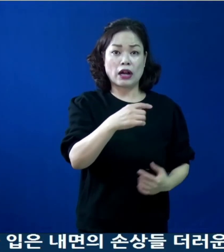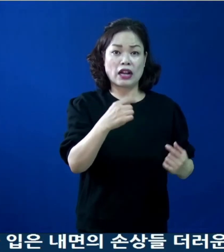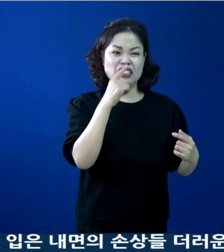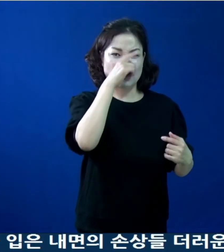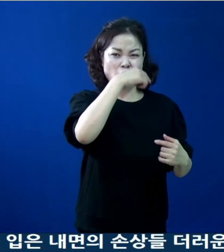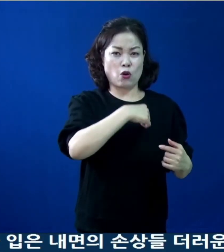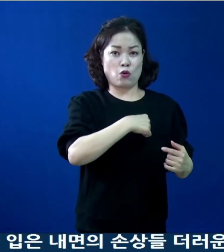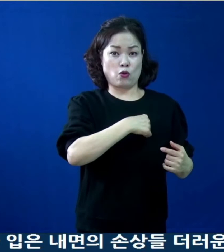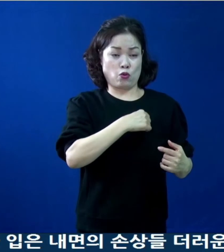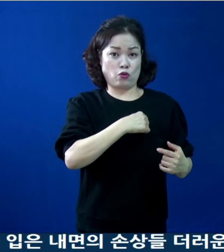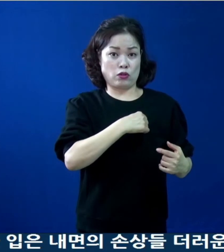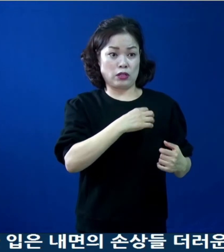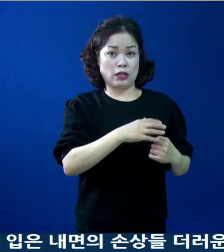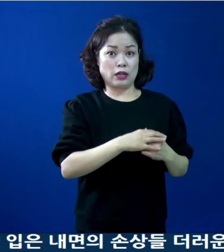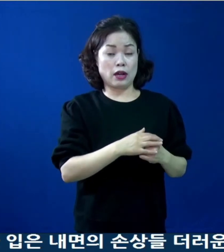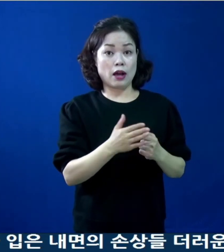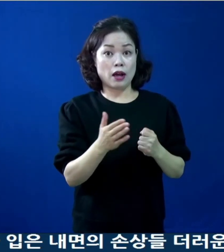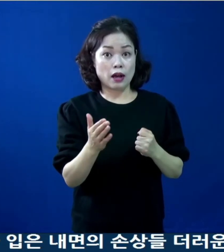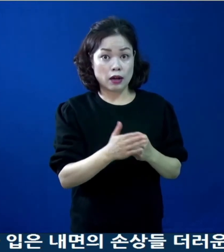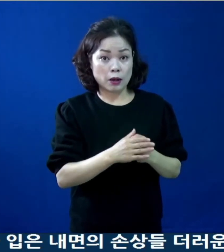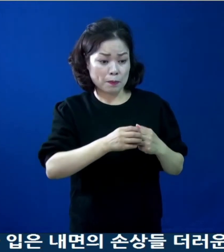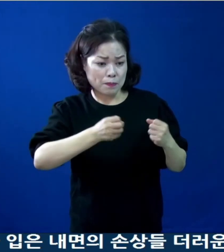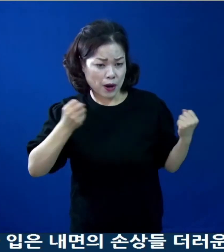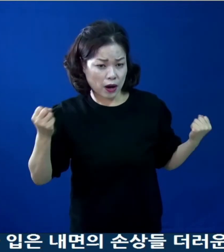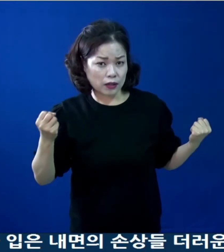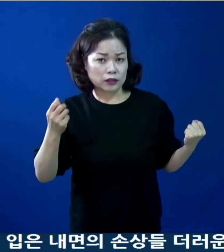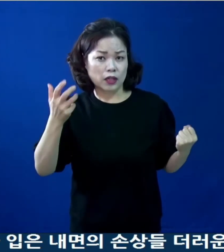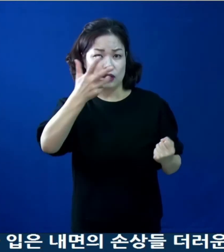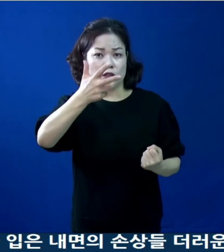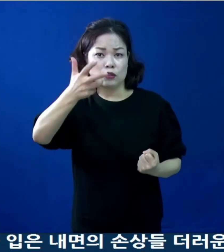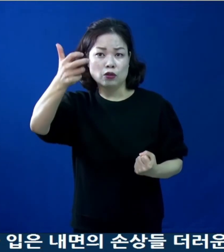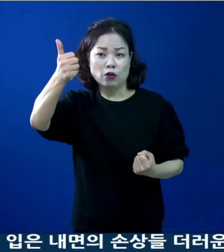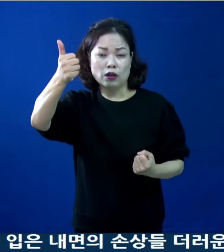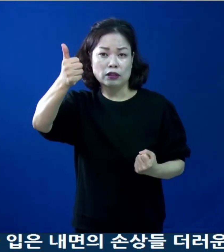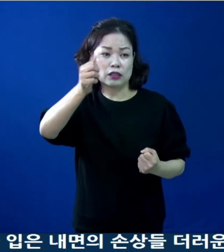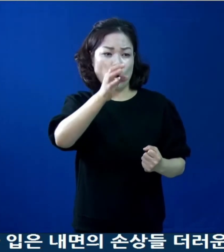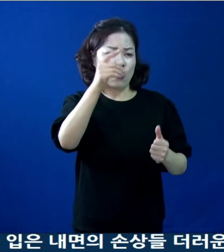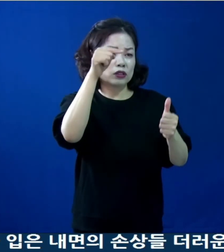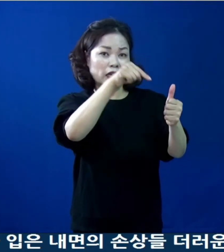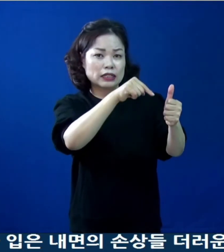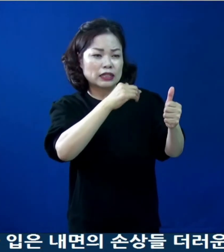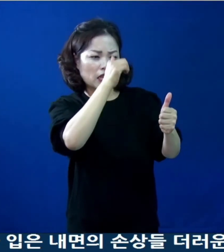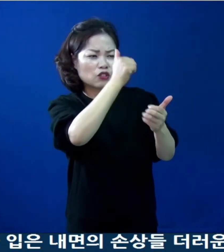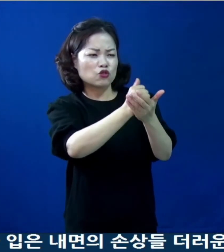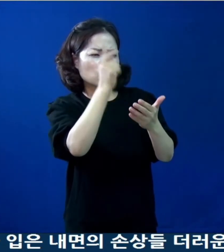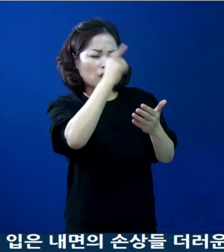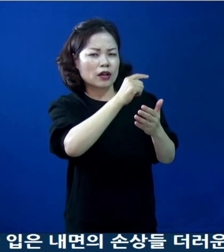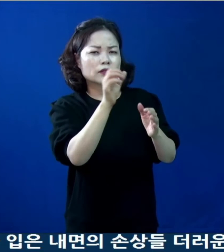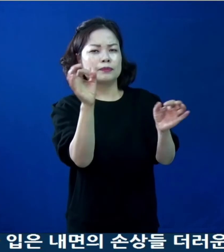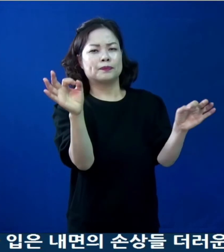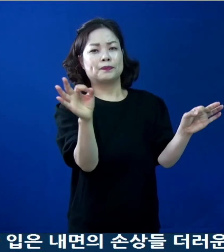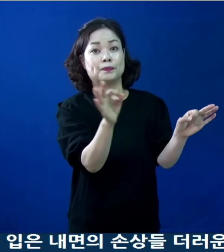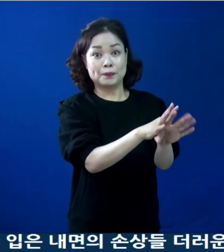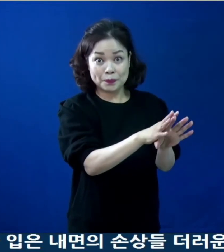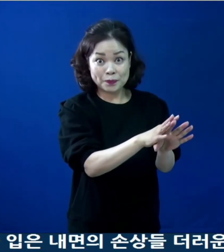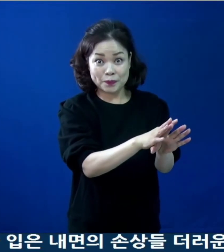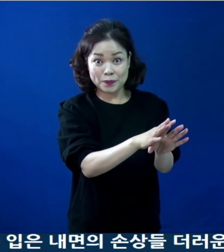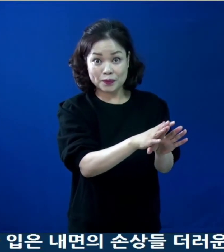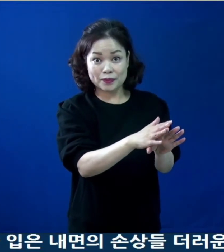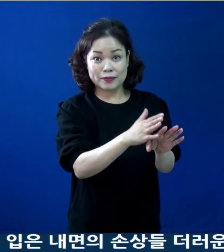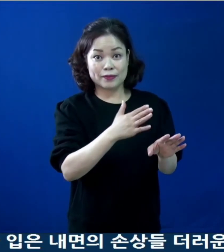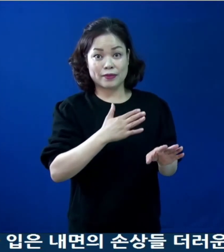옷을 보기라 하시고 또 여호수아께 이르되 내가 내 죄악을 제하여 버렸으니